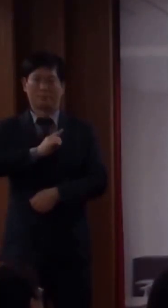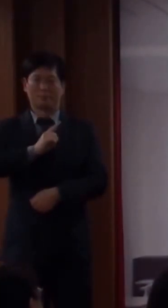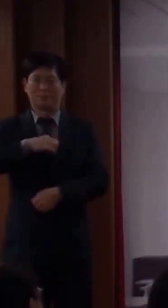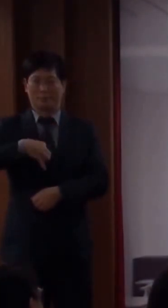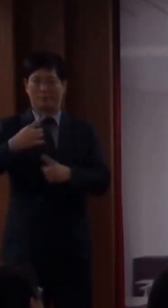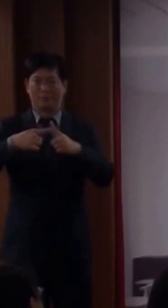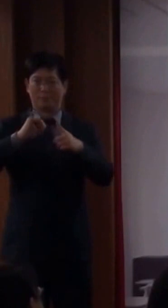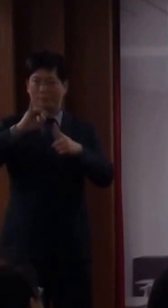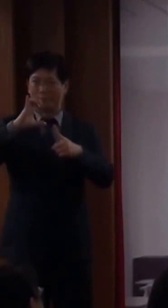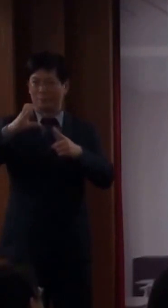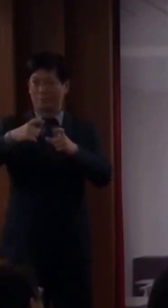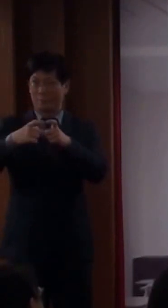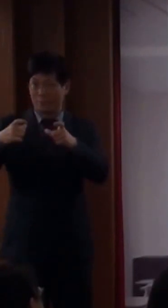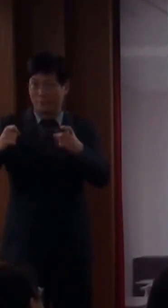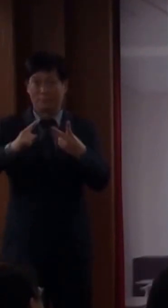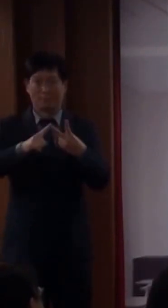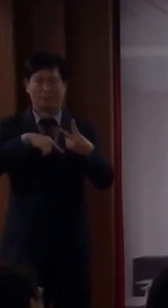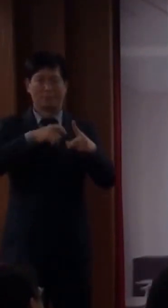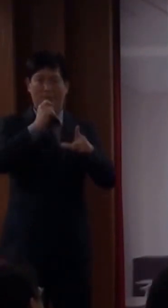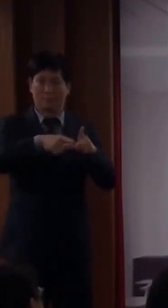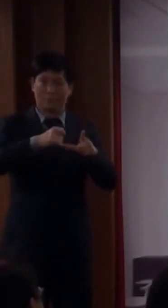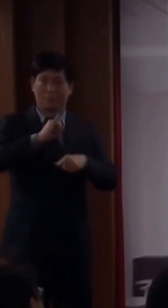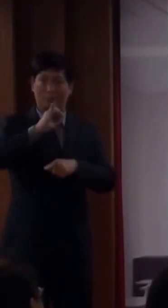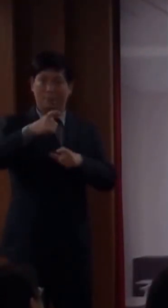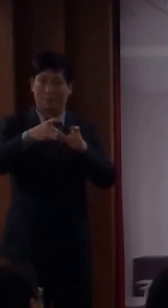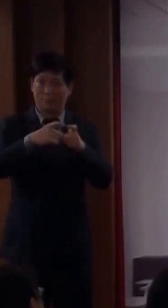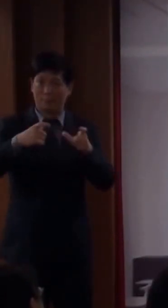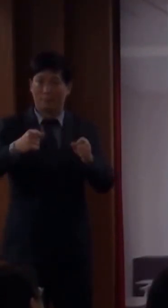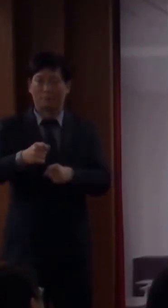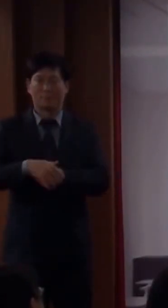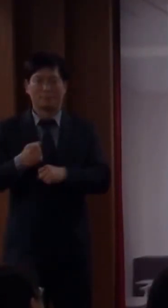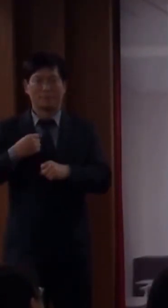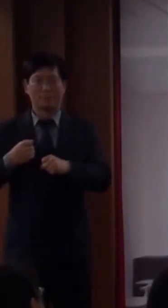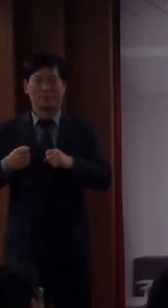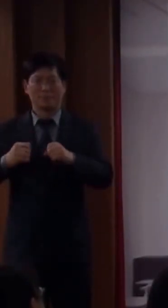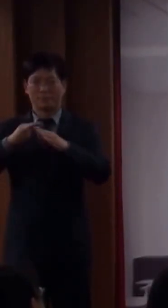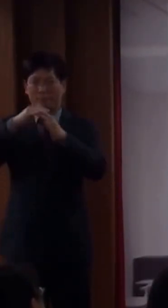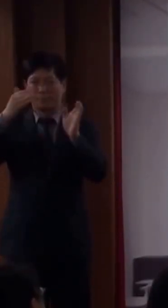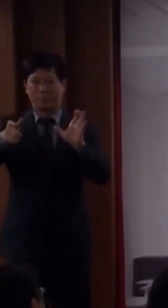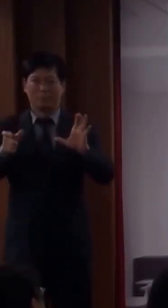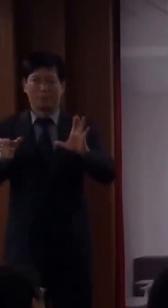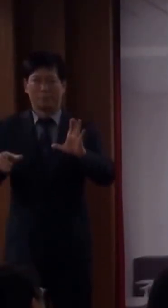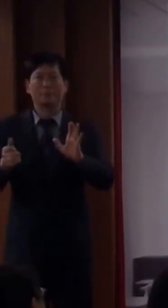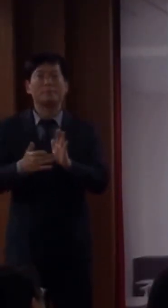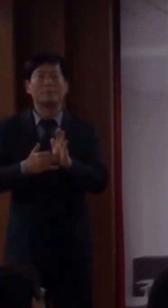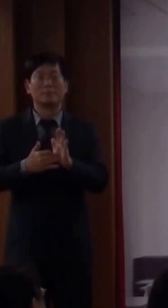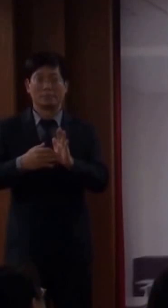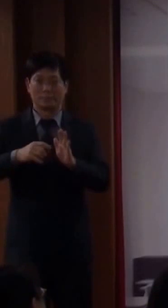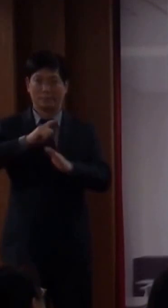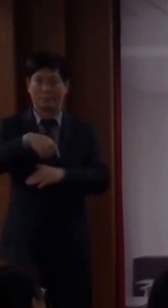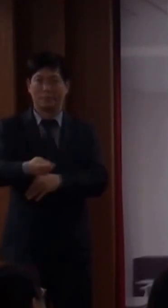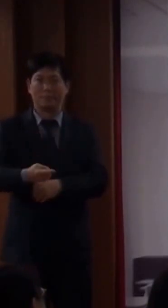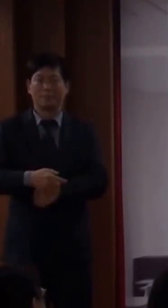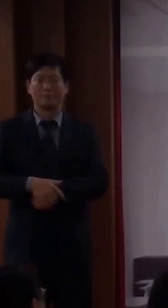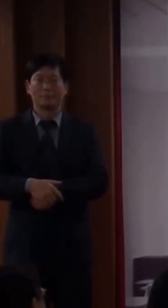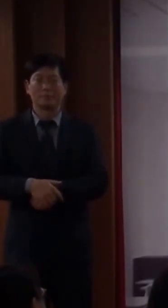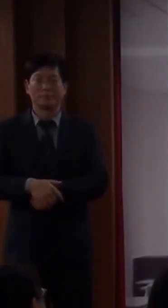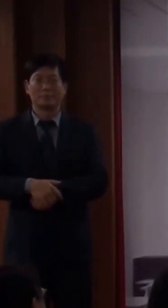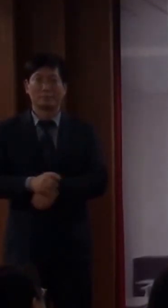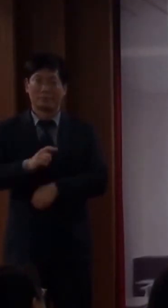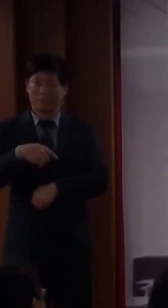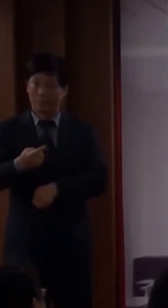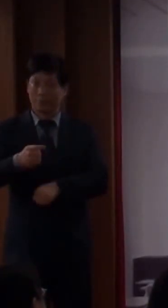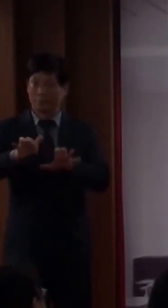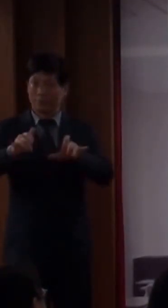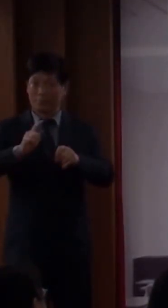凭证或者是你的工商凭证卡哦，那么这个插入这个卡片之后，就会进行下一步。接下来就